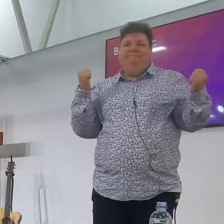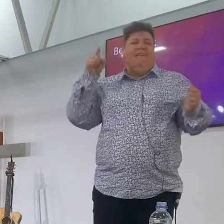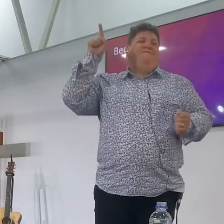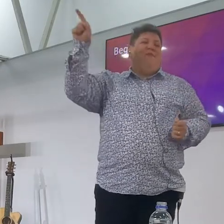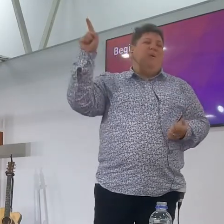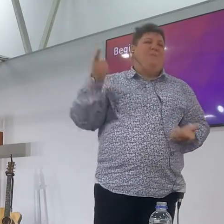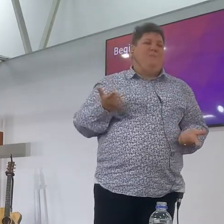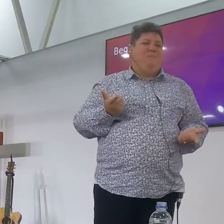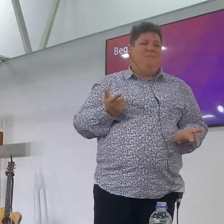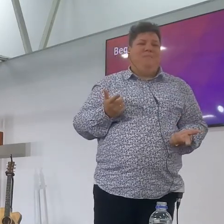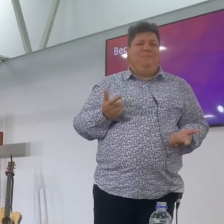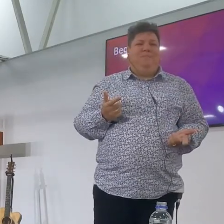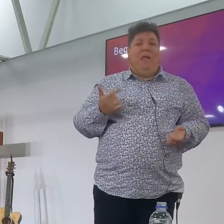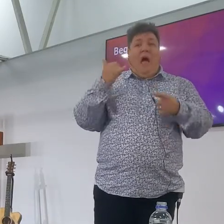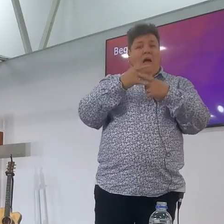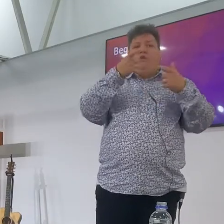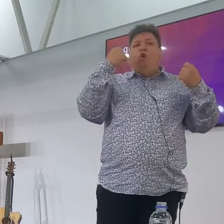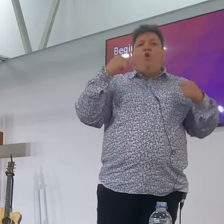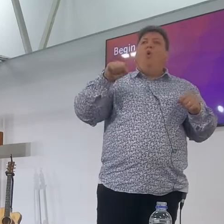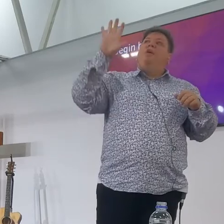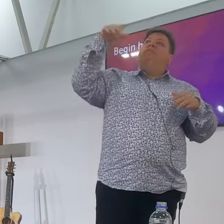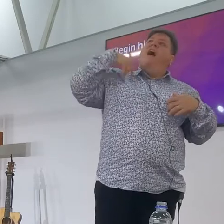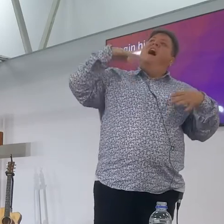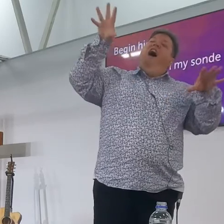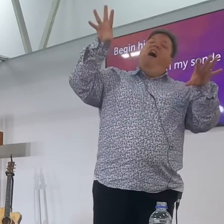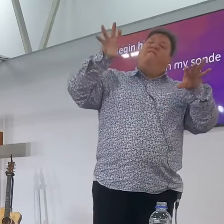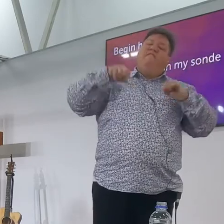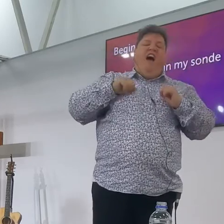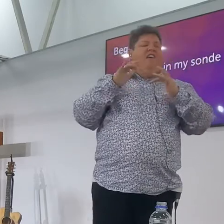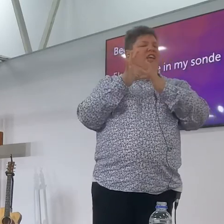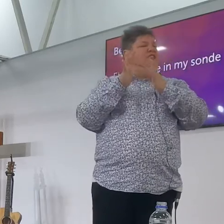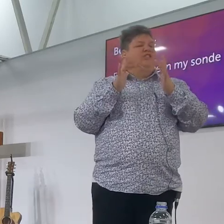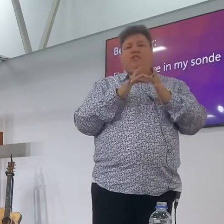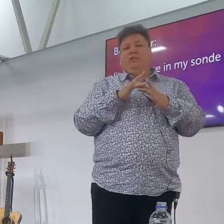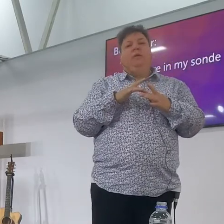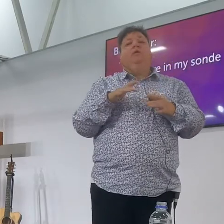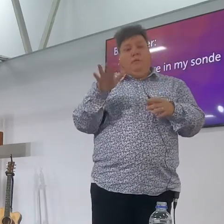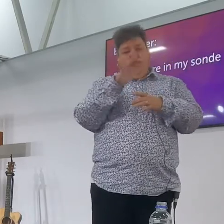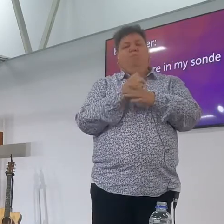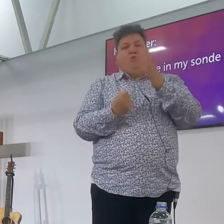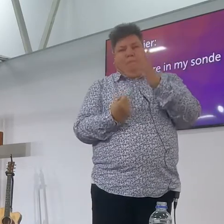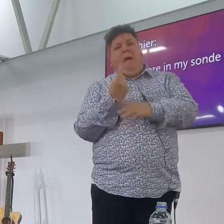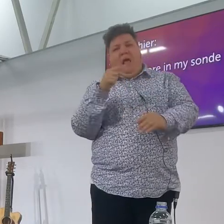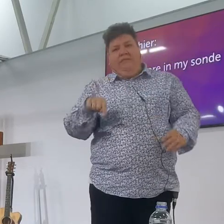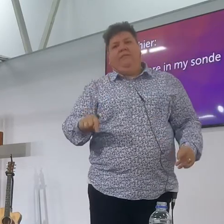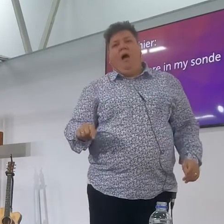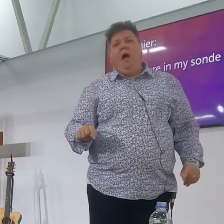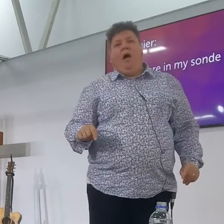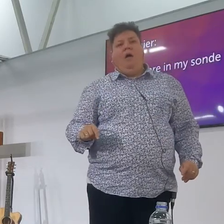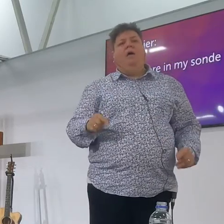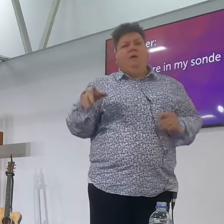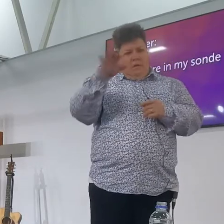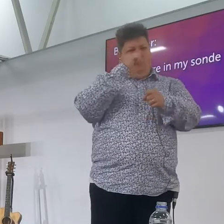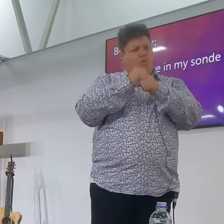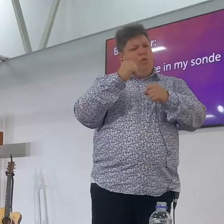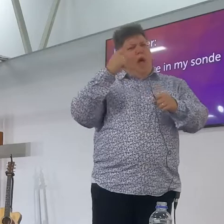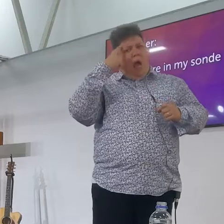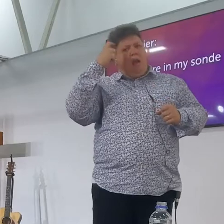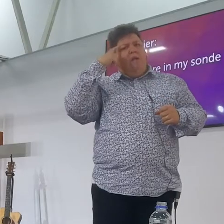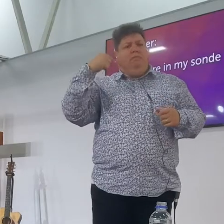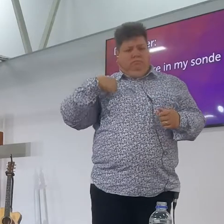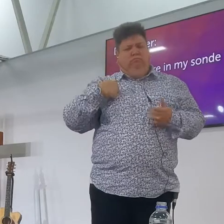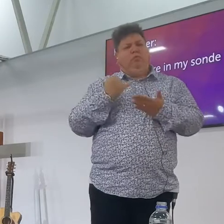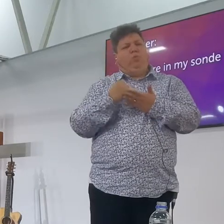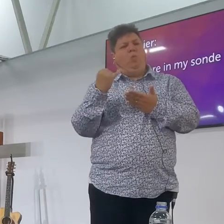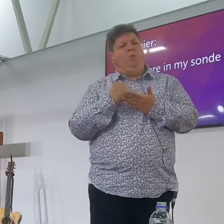nie oorgegee het nie, as jy nog nie Jesus Christus aangeneem het nie, dan moet jy hier begin. Eerstens, jy moet erken in jouself, ek is verlore in my sonde, en ek kan